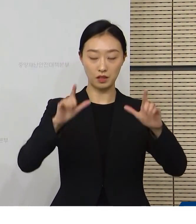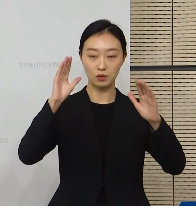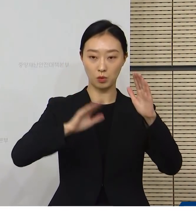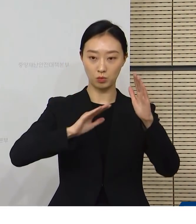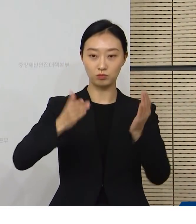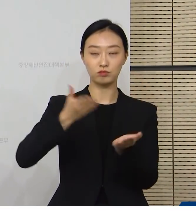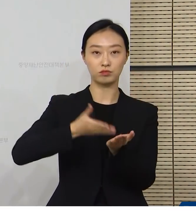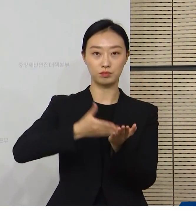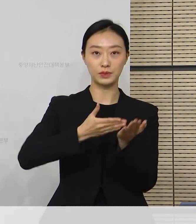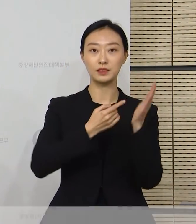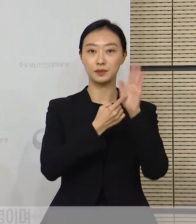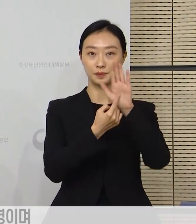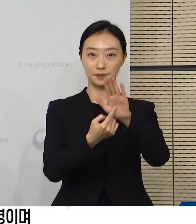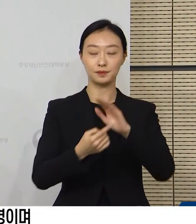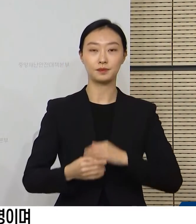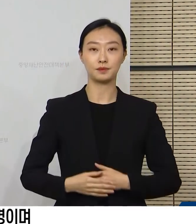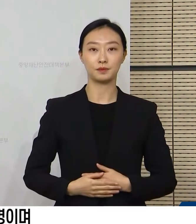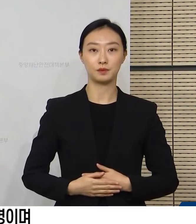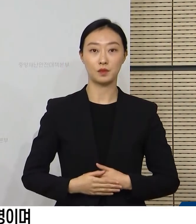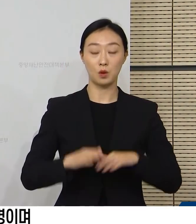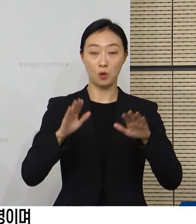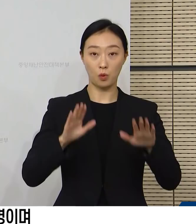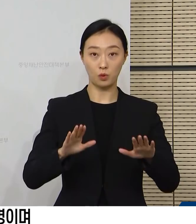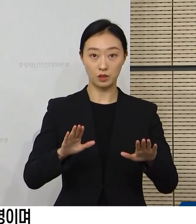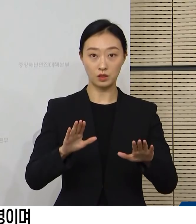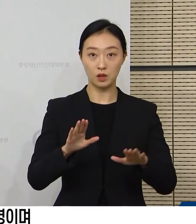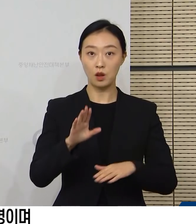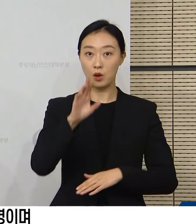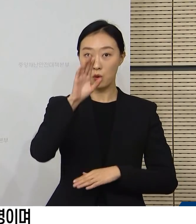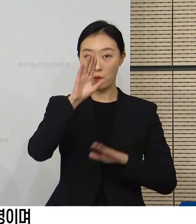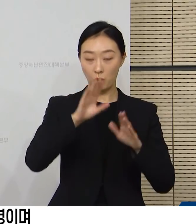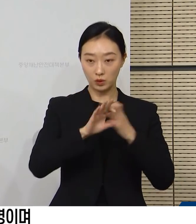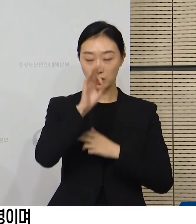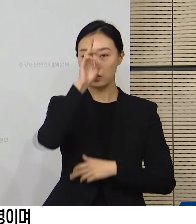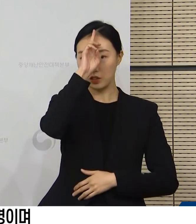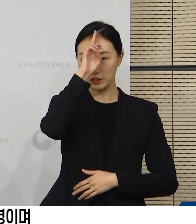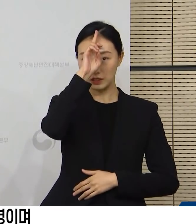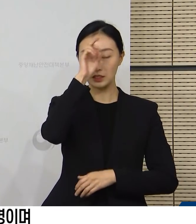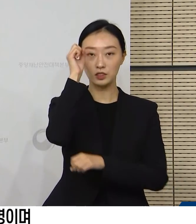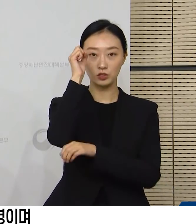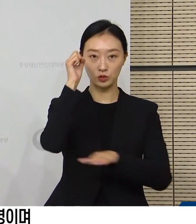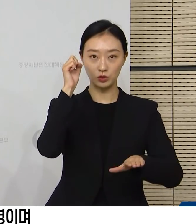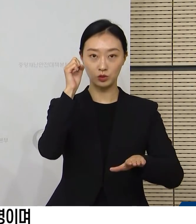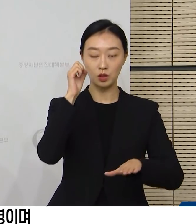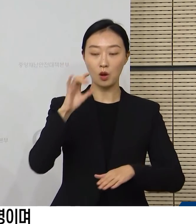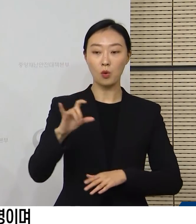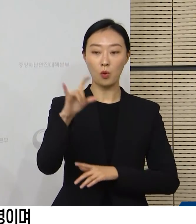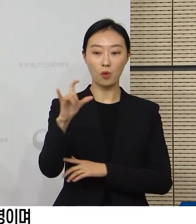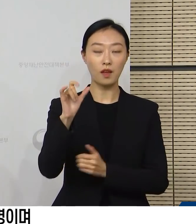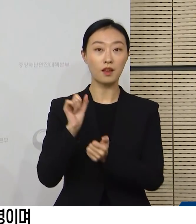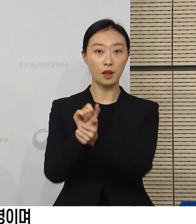브리핑을 시작하겠습니다. 오늘 오전 0시 기준으로 코로나19 감염자는